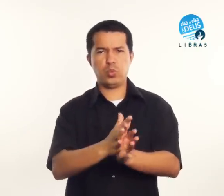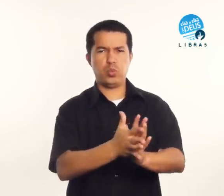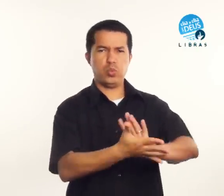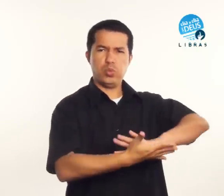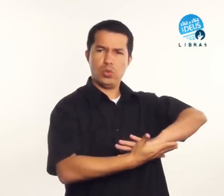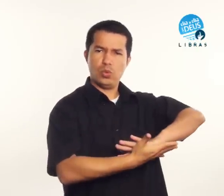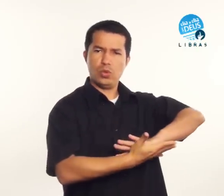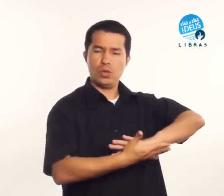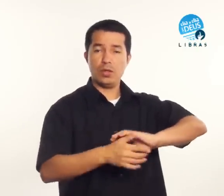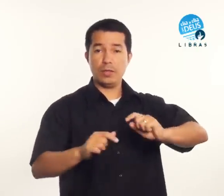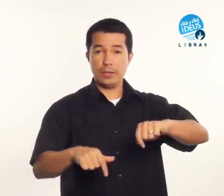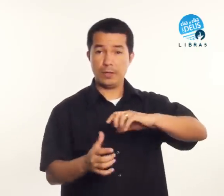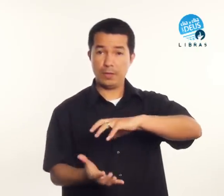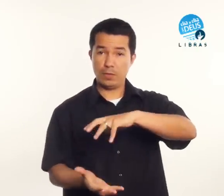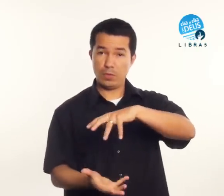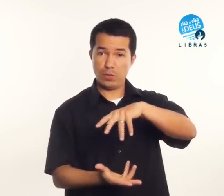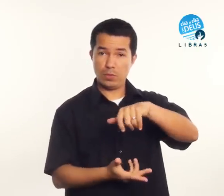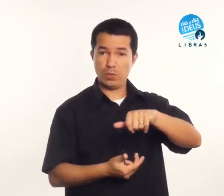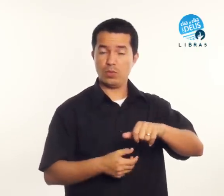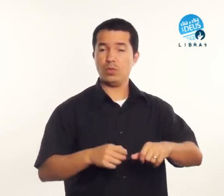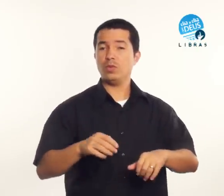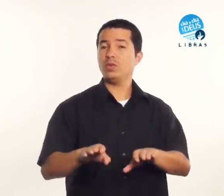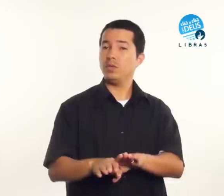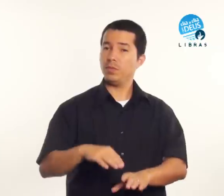no nosso país e no mundo.